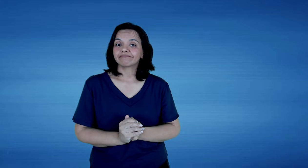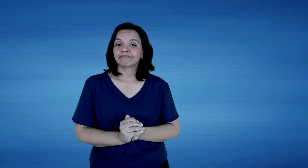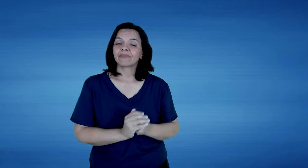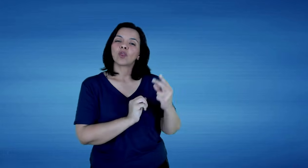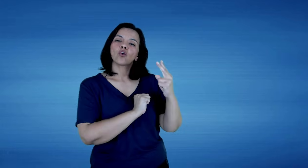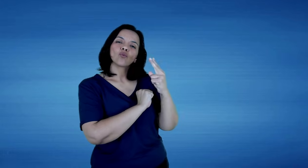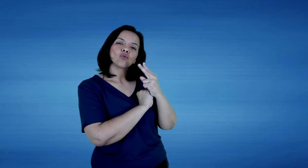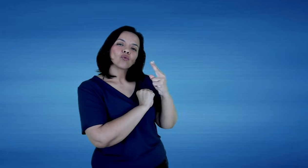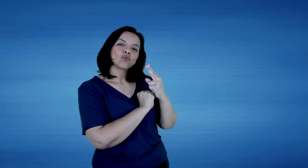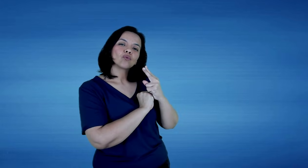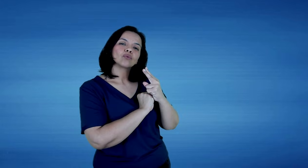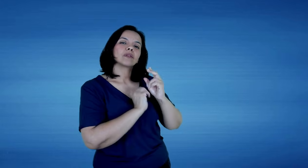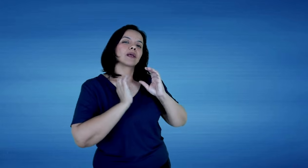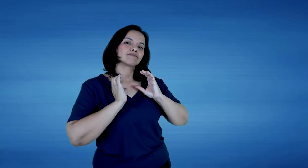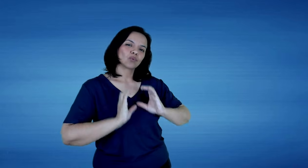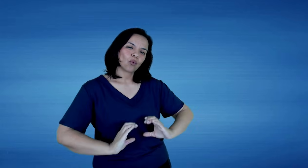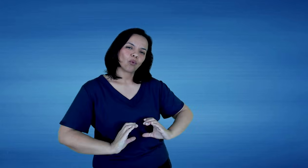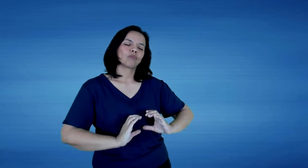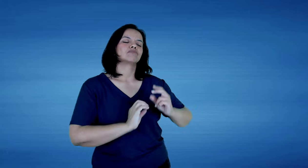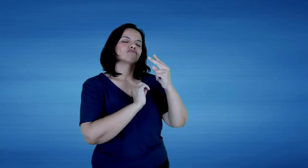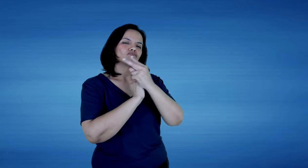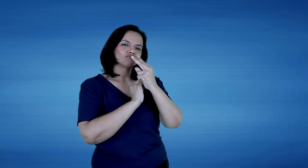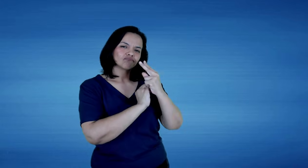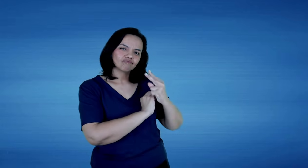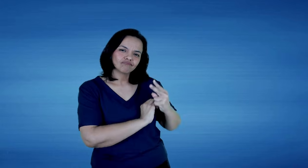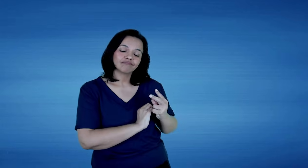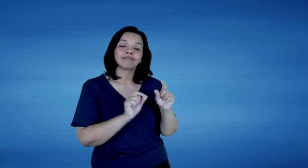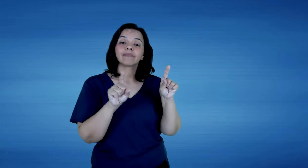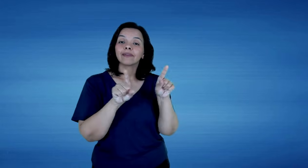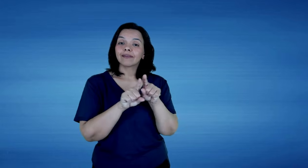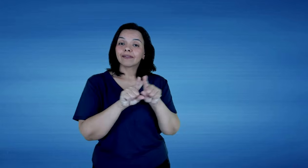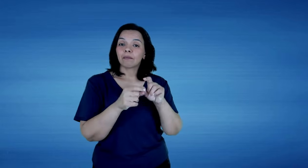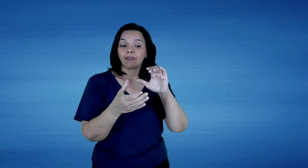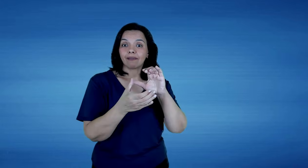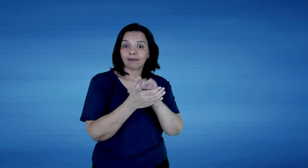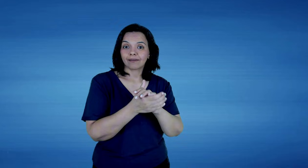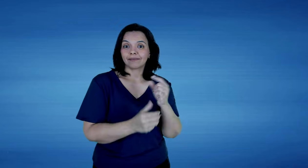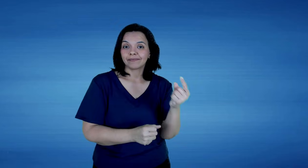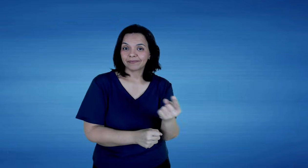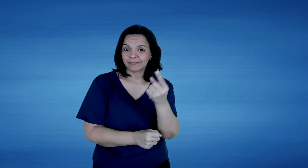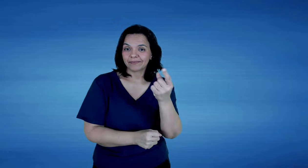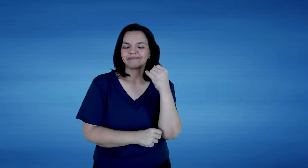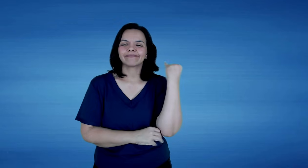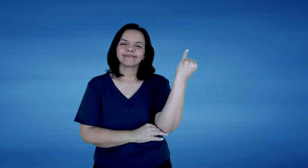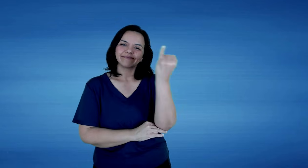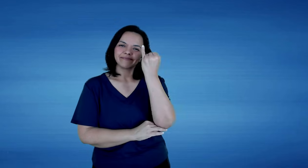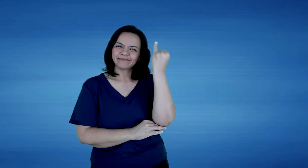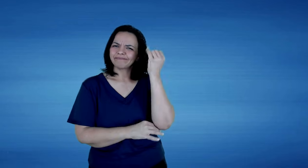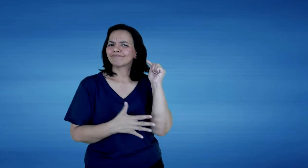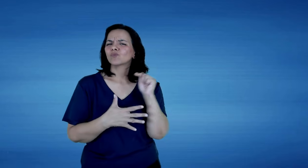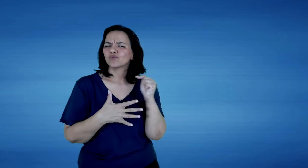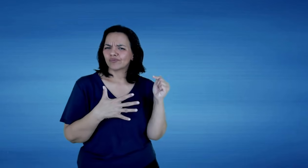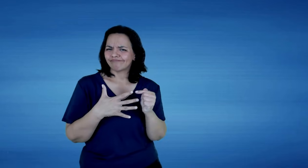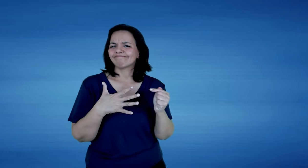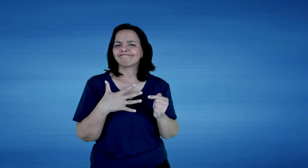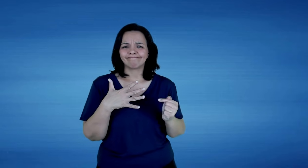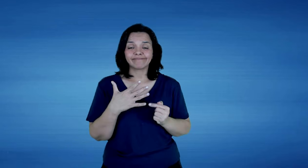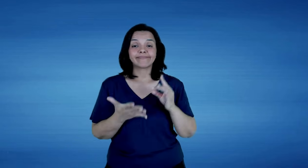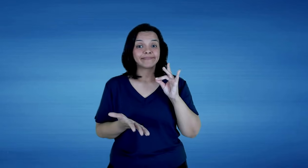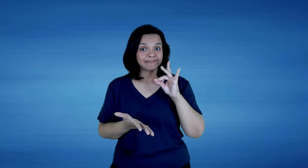Deus. E por isso nós precisamos cuidar bem do nosso corpo, casamento